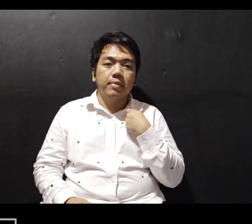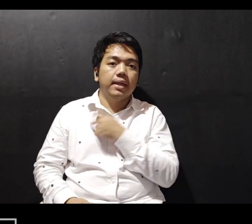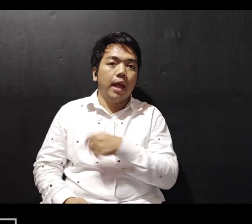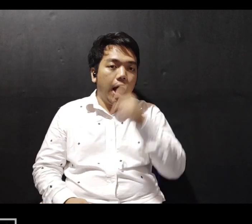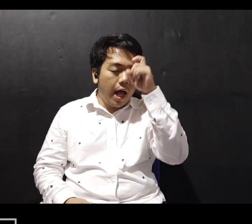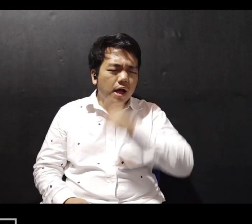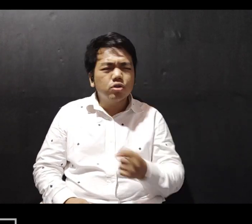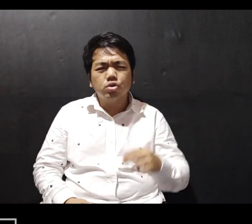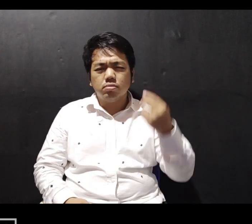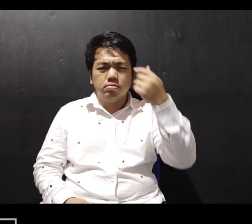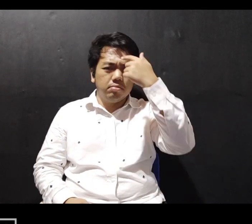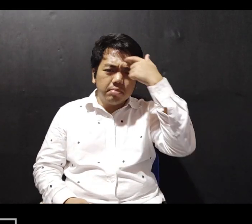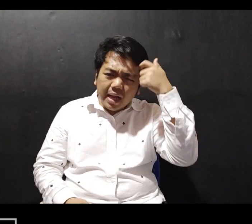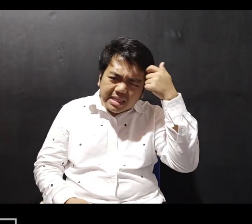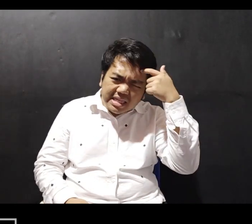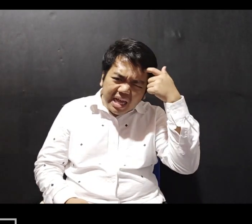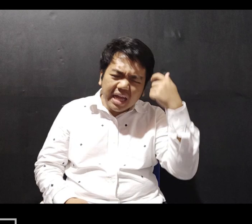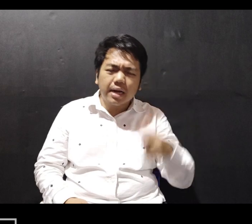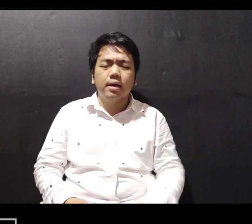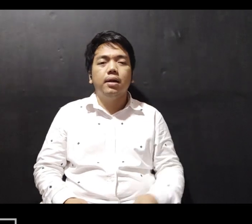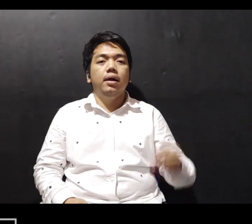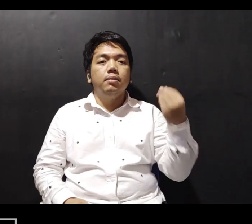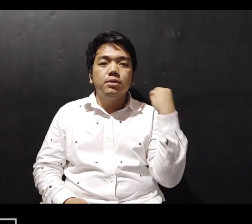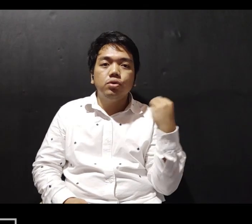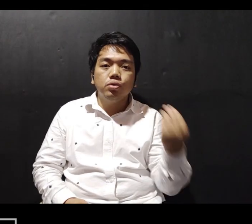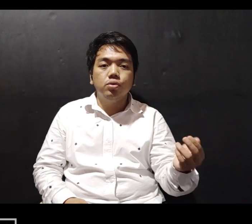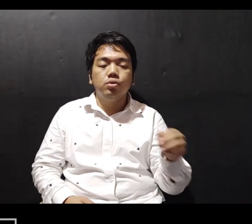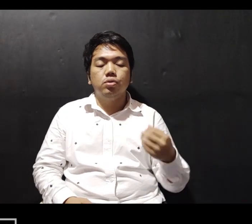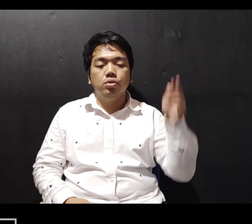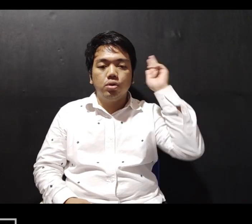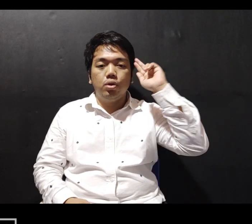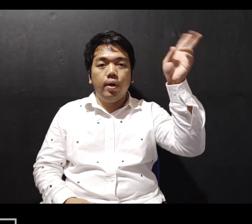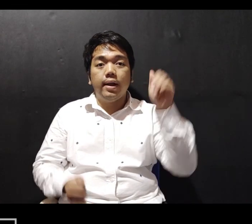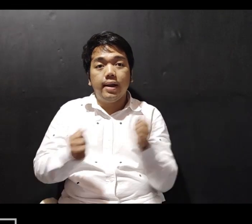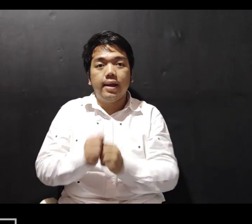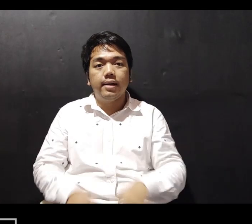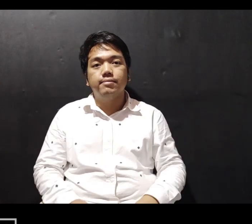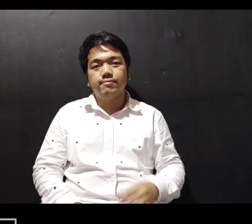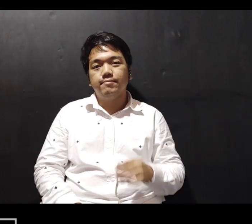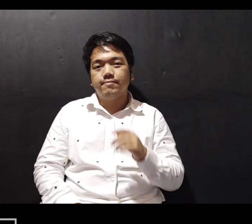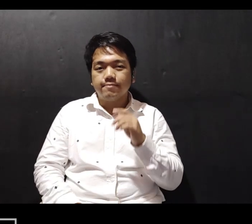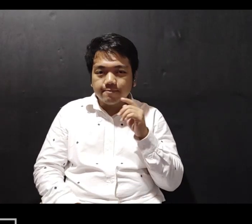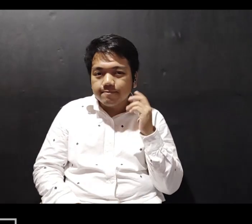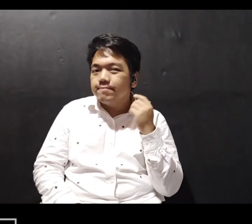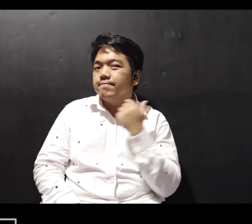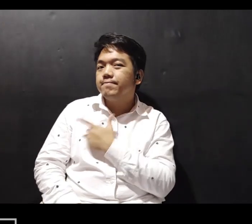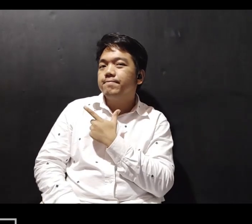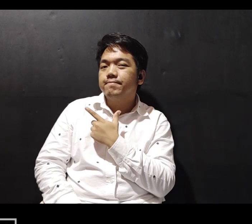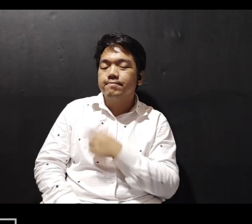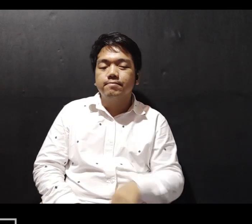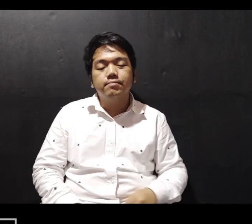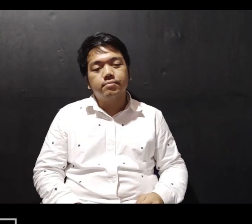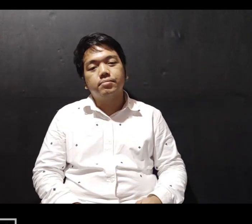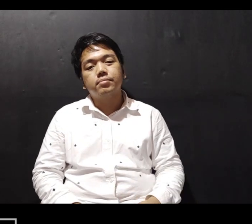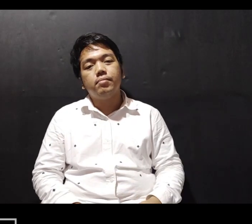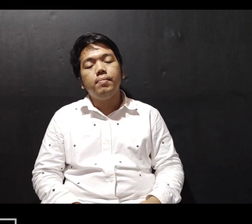untuk menantikan Tuhan dengan cantik. Kita harus bedakan, ada dua kata dalam menantikan Tuhan. Kata yang pertama